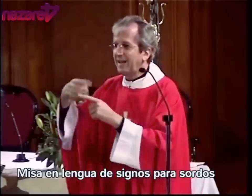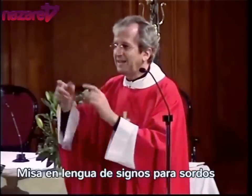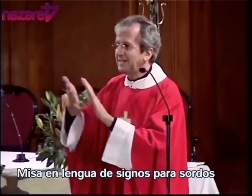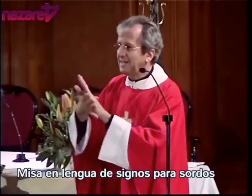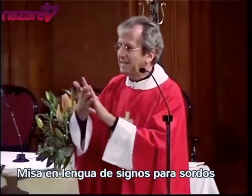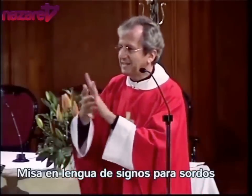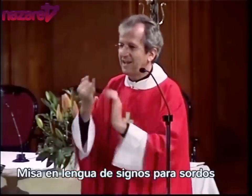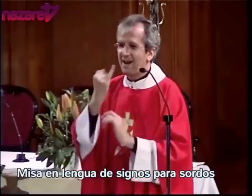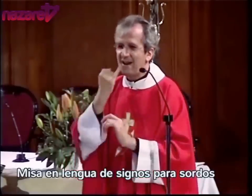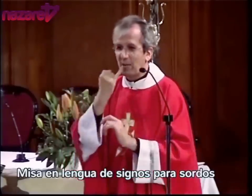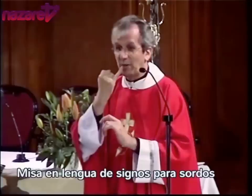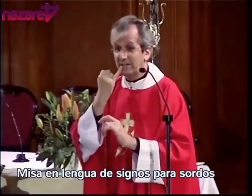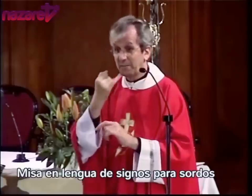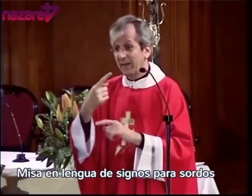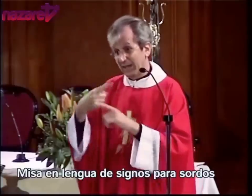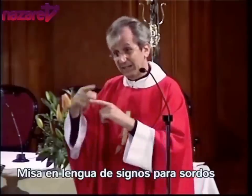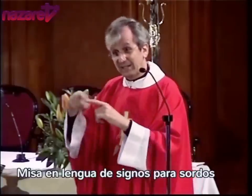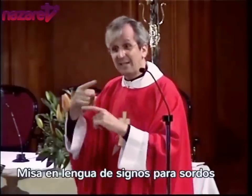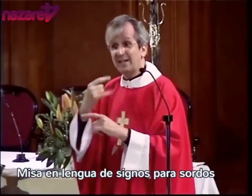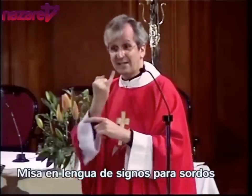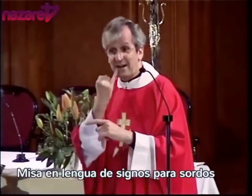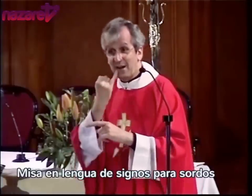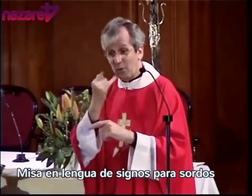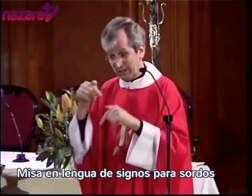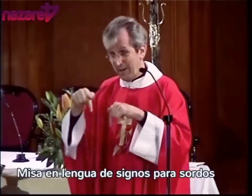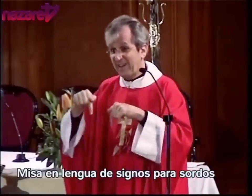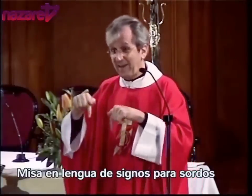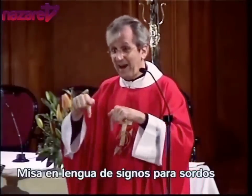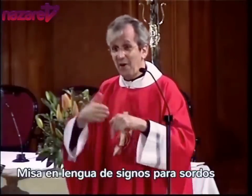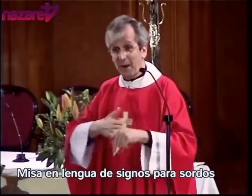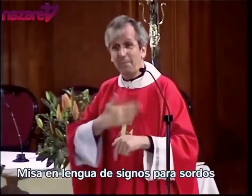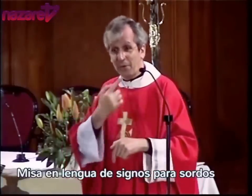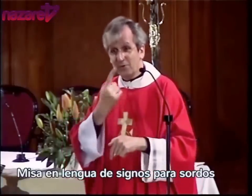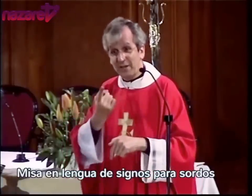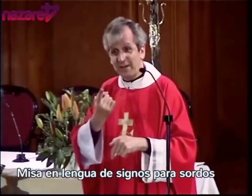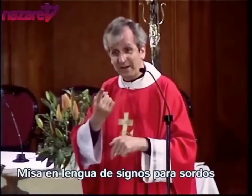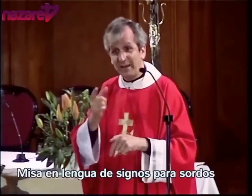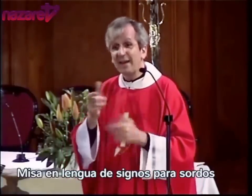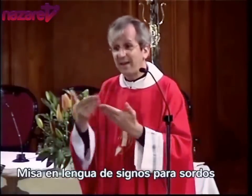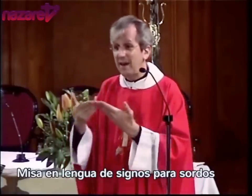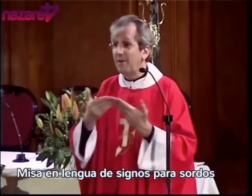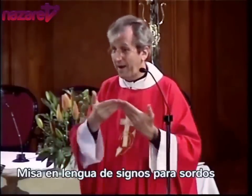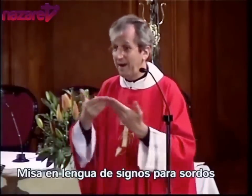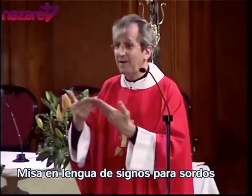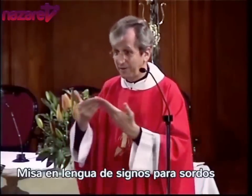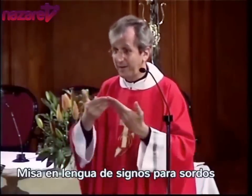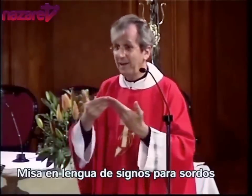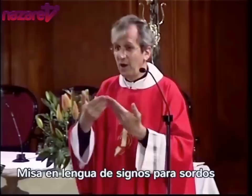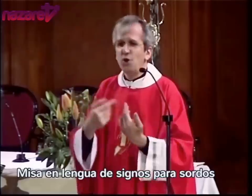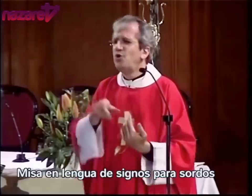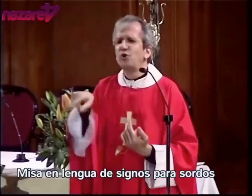hablar en distintas lenguas. Esas distintas lenguas que ya ahora podemos decir que el